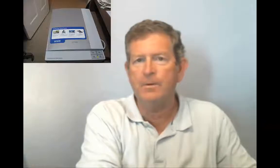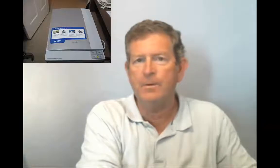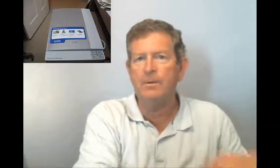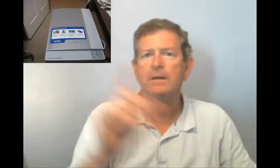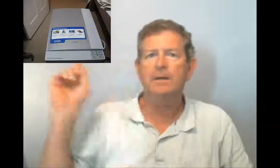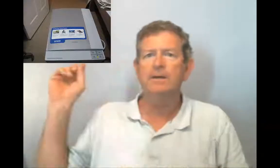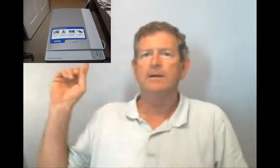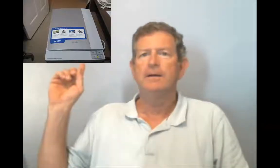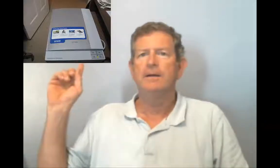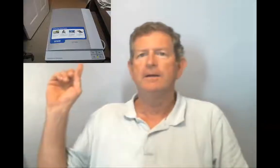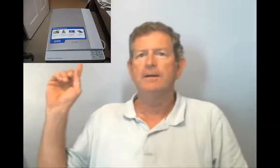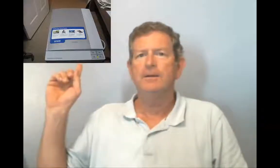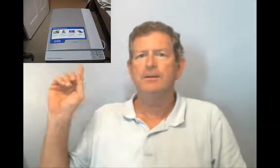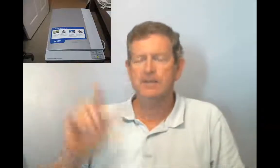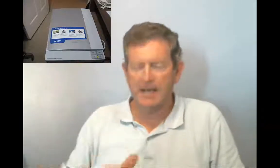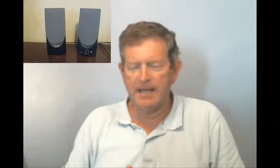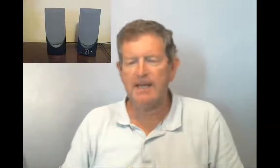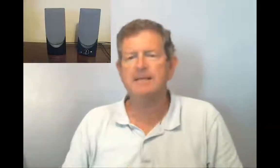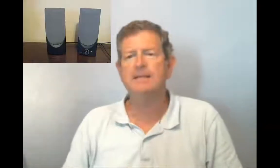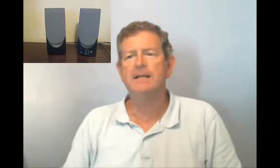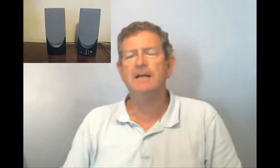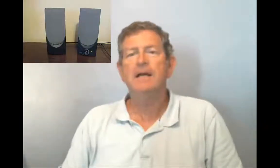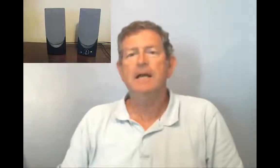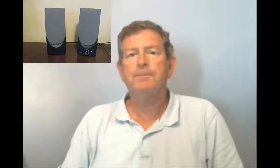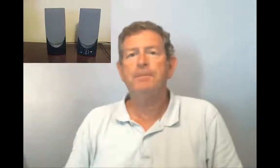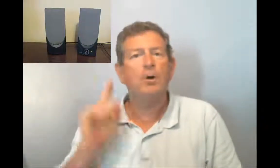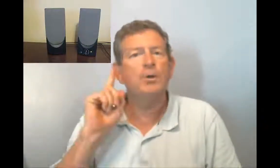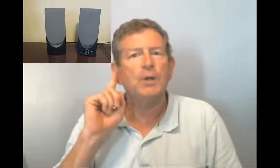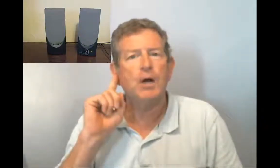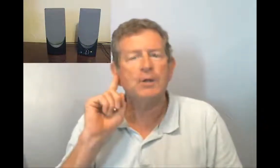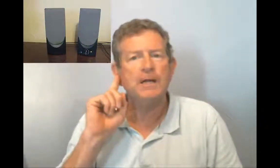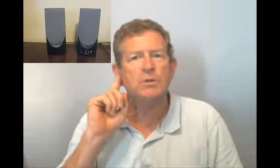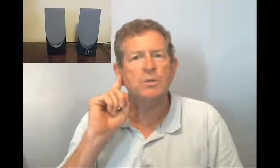faut le scanner, c'est ça. Et puis pour entendre les sons,